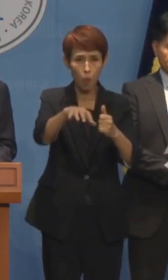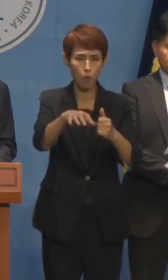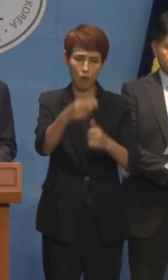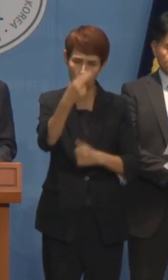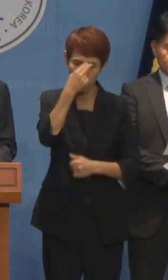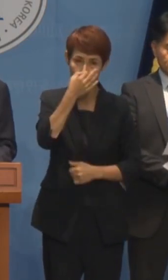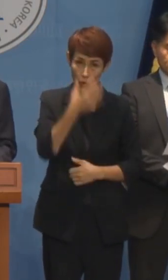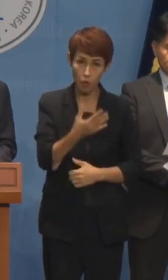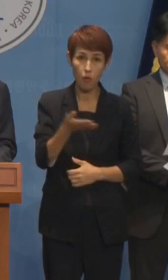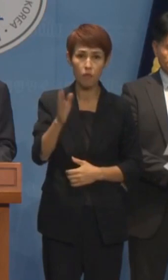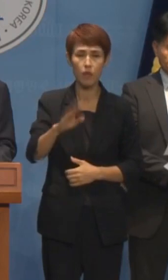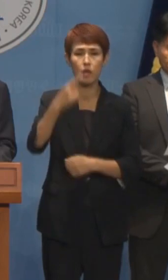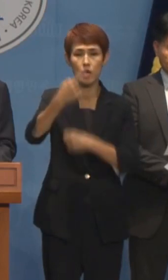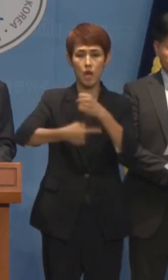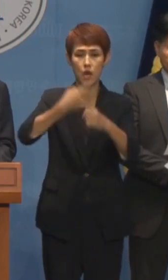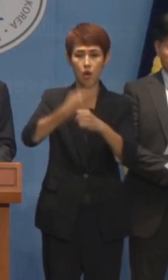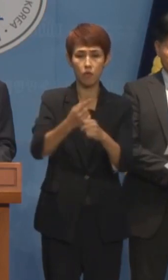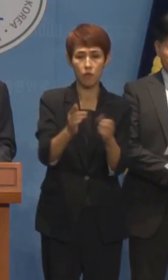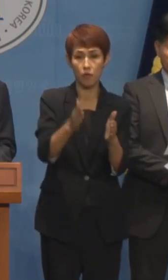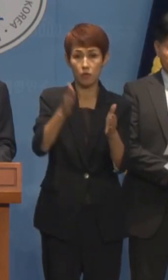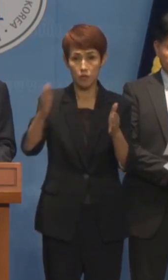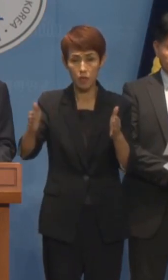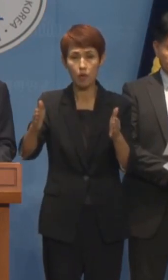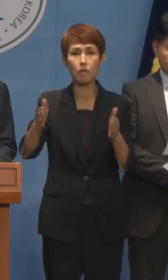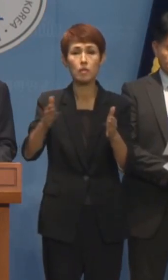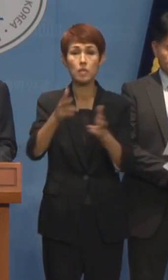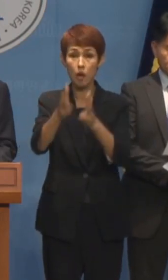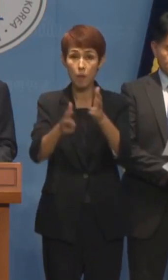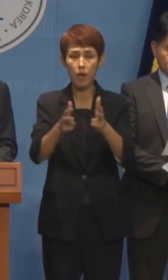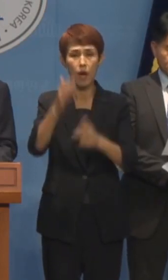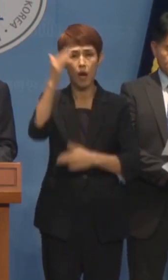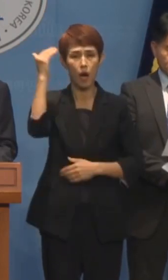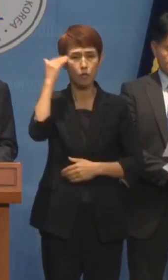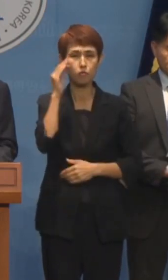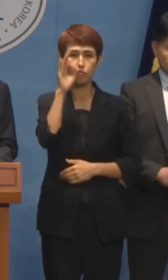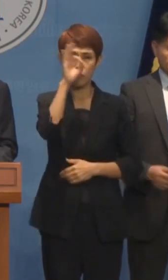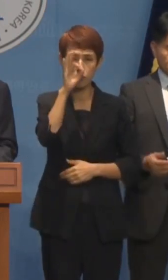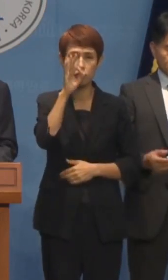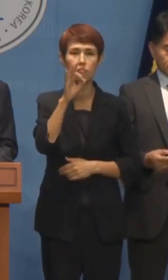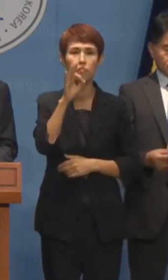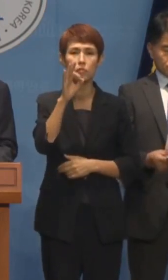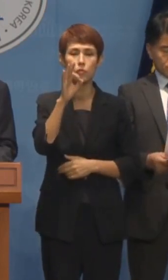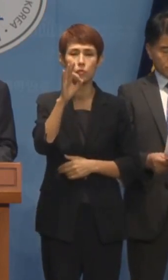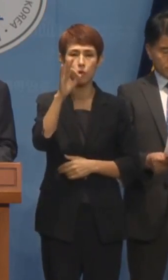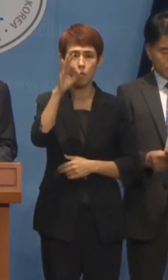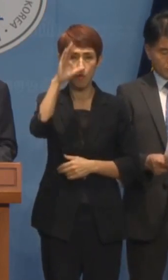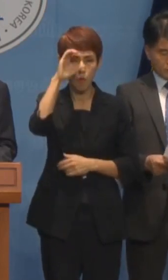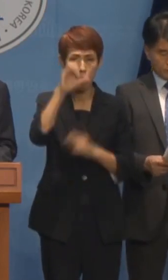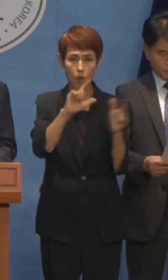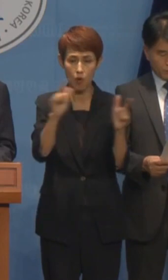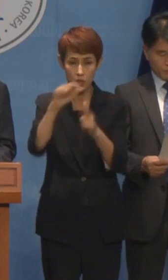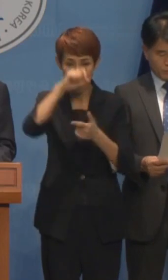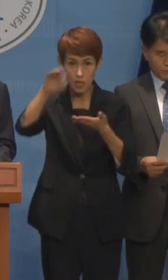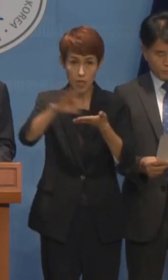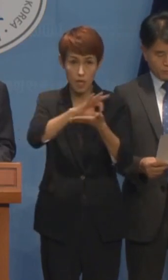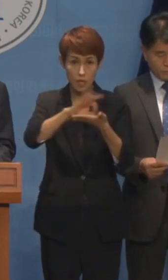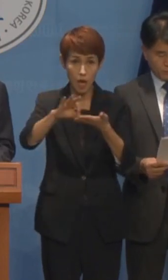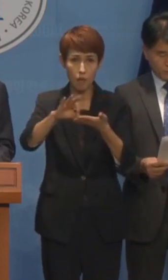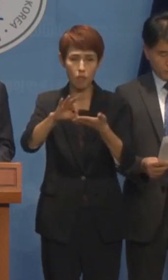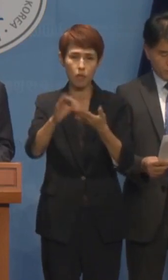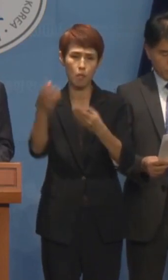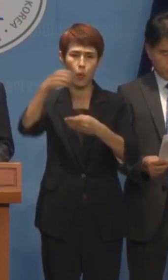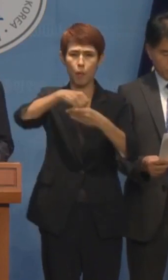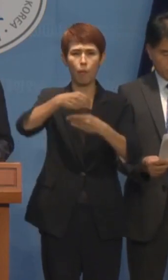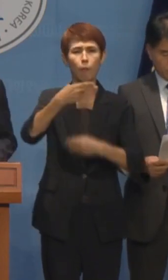1년 연장 사업에 한우의 축종, 한돈, 낙농, 양계 등 예산 역시 한 푼도